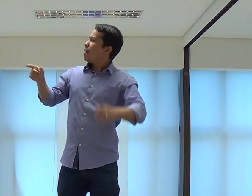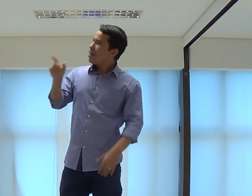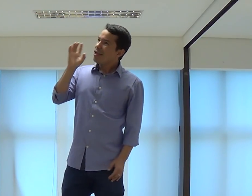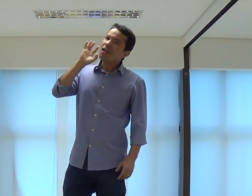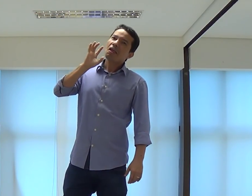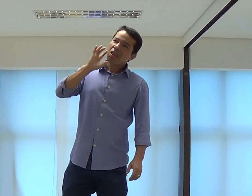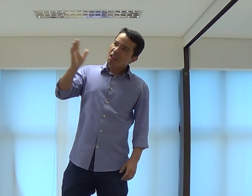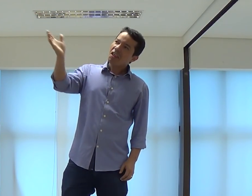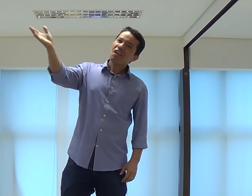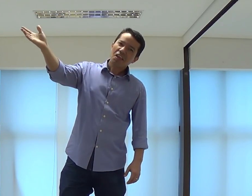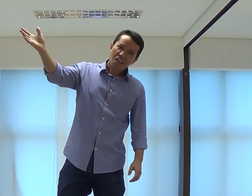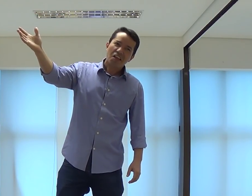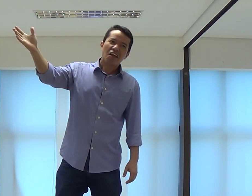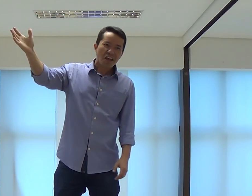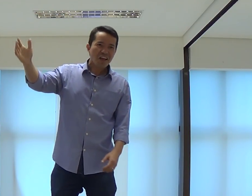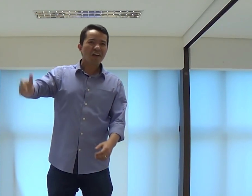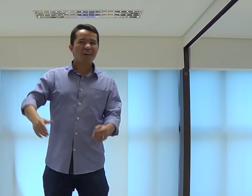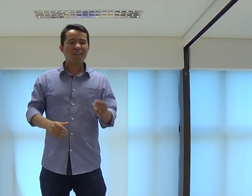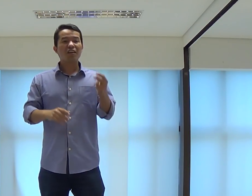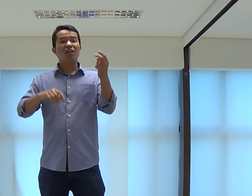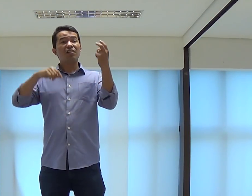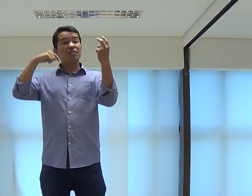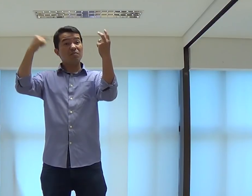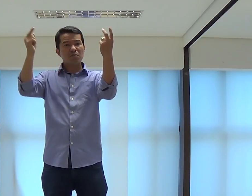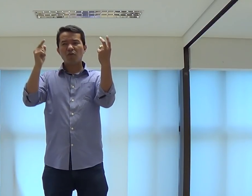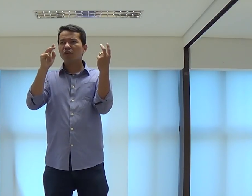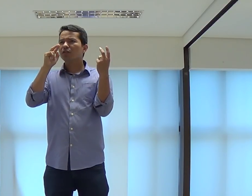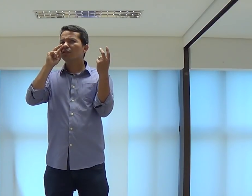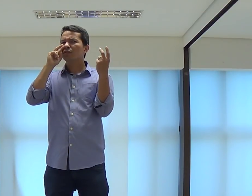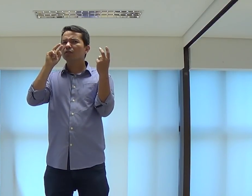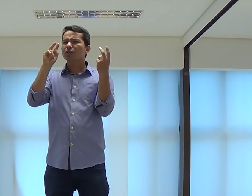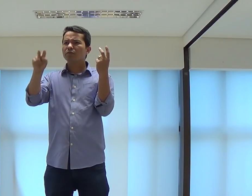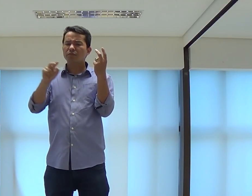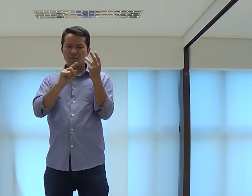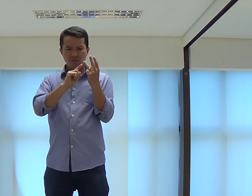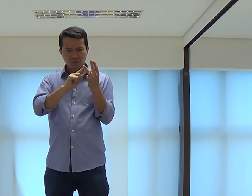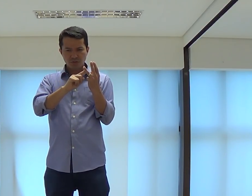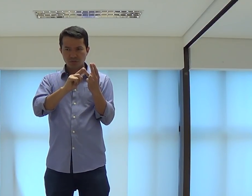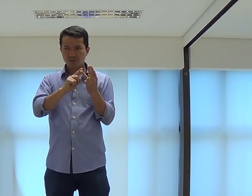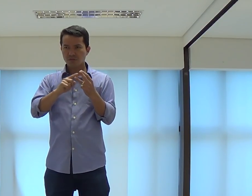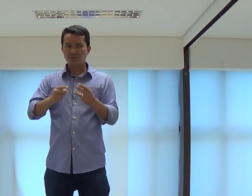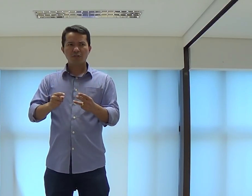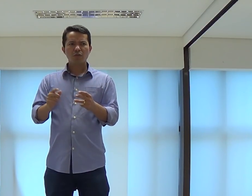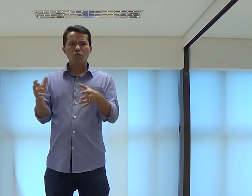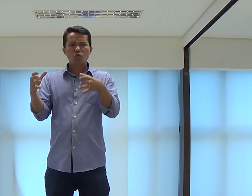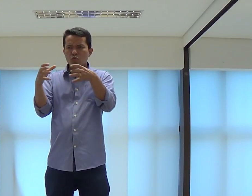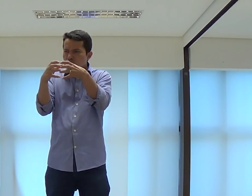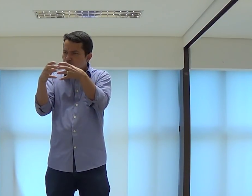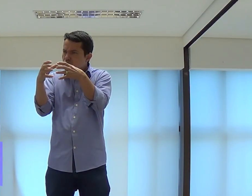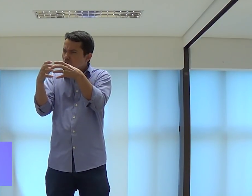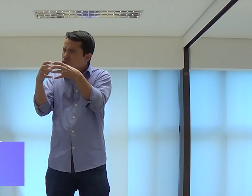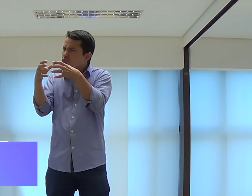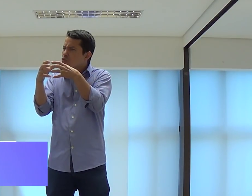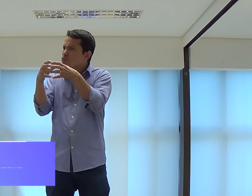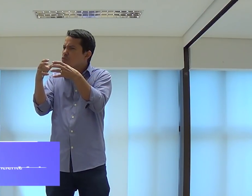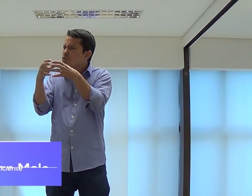Ah, legal esse sinal. Aí depois. Esse outro eu vi em um grupo, eu